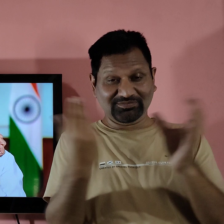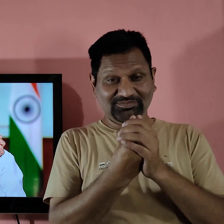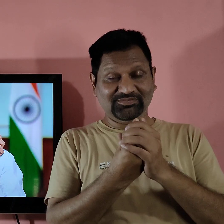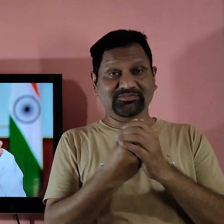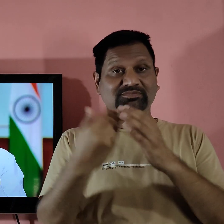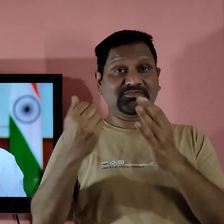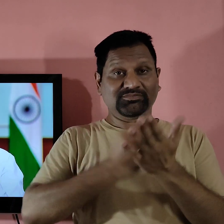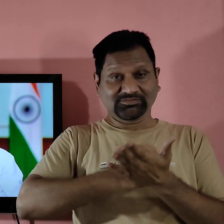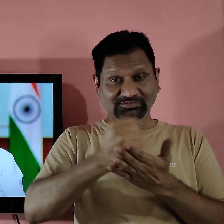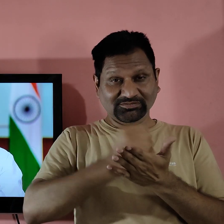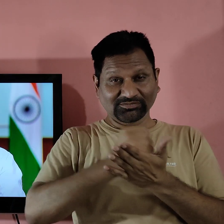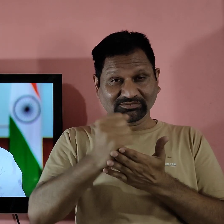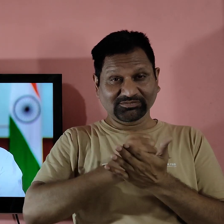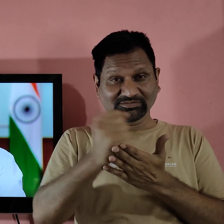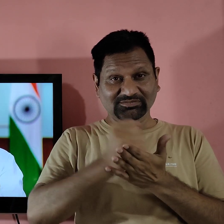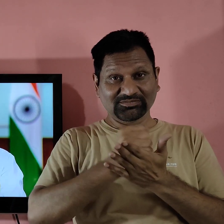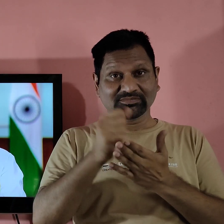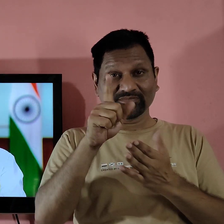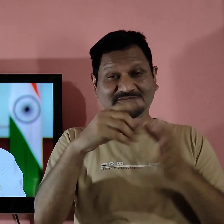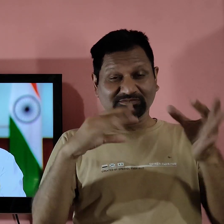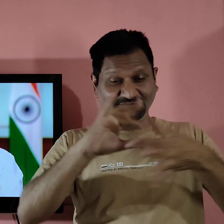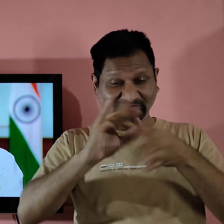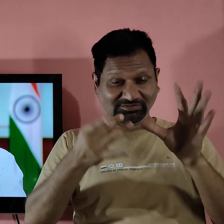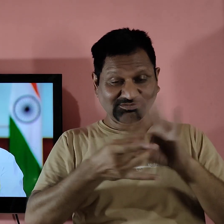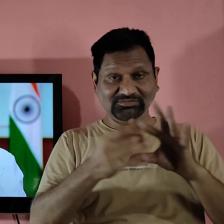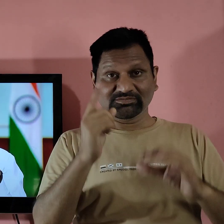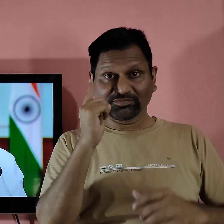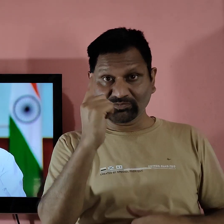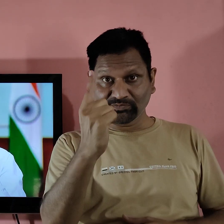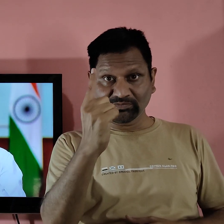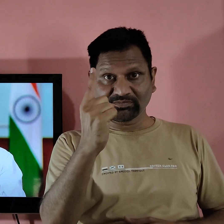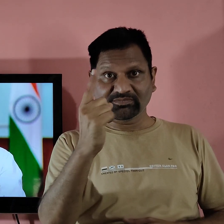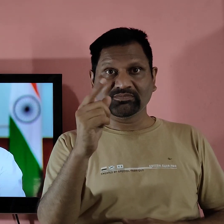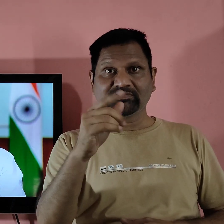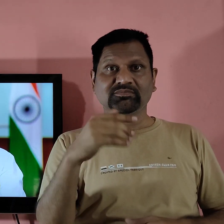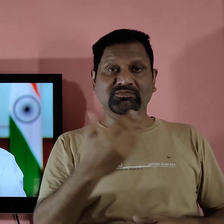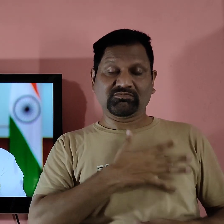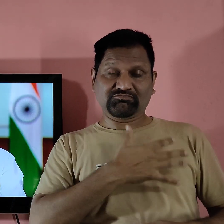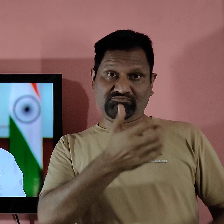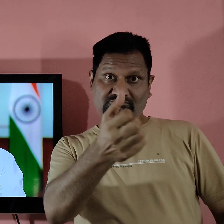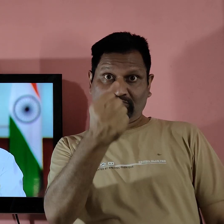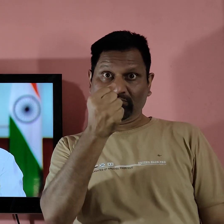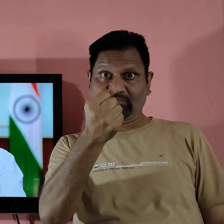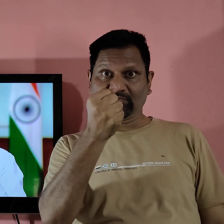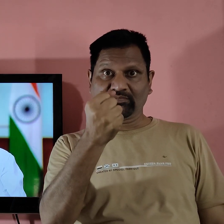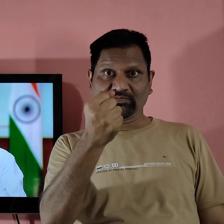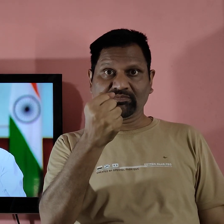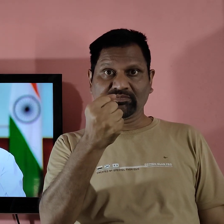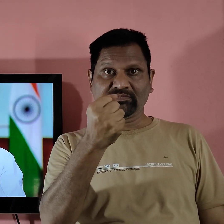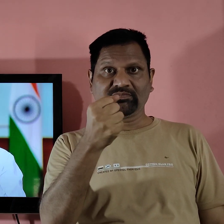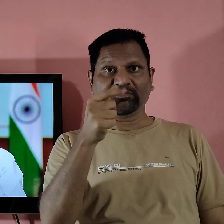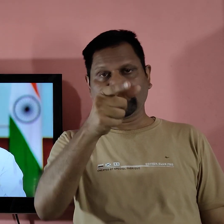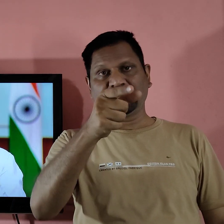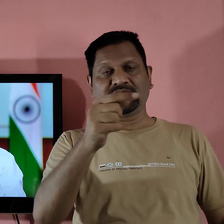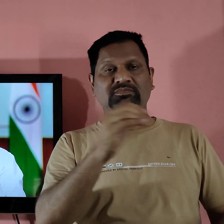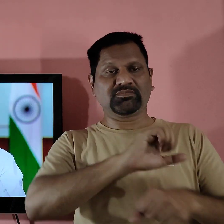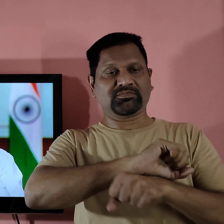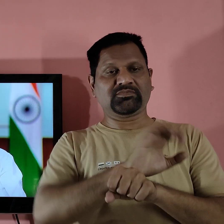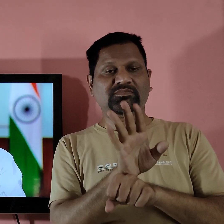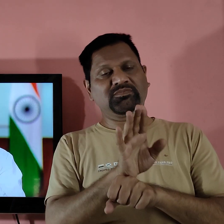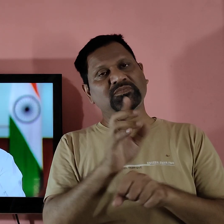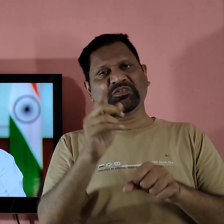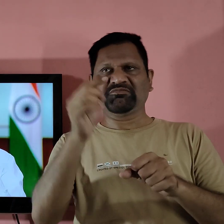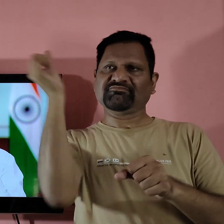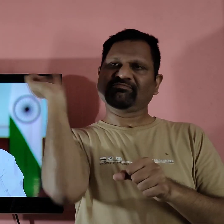से, अपनी एकजुटता से, अपनी संकल्प शक्ति से कोरोना को